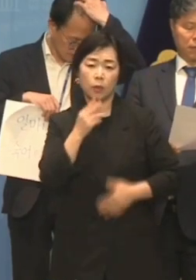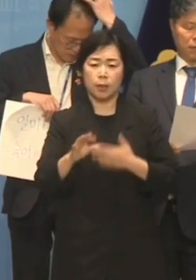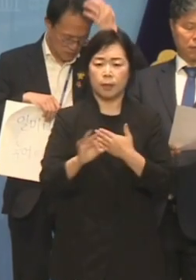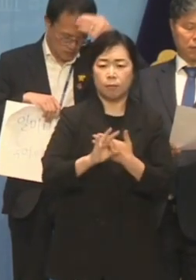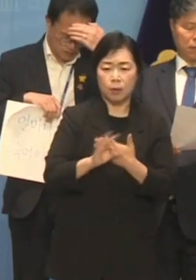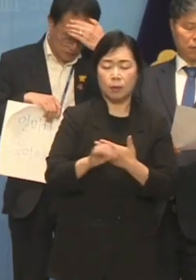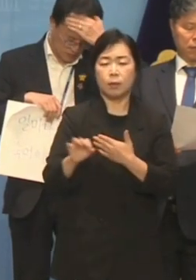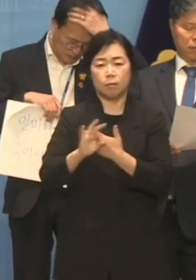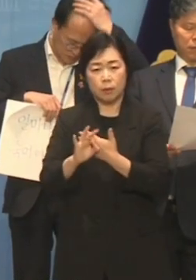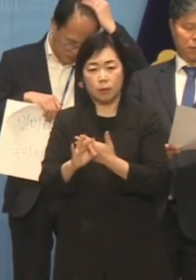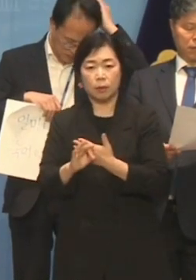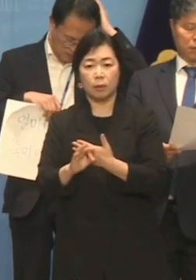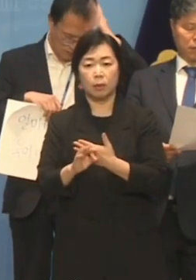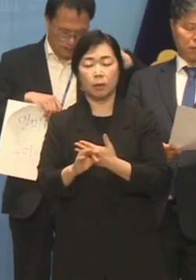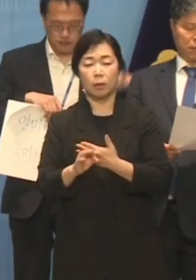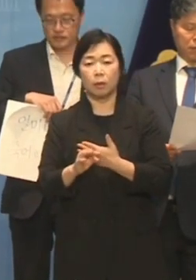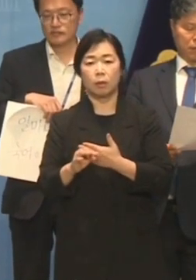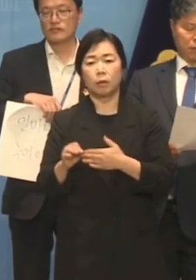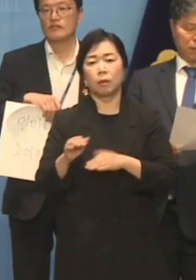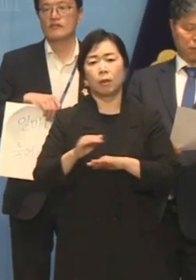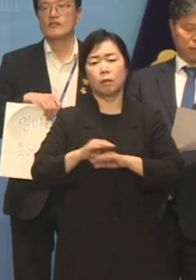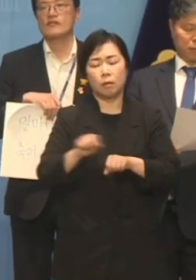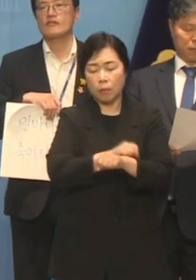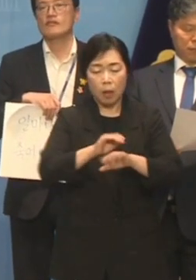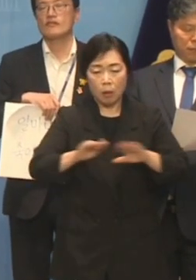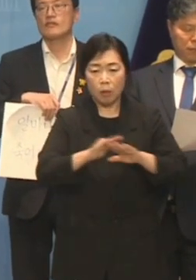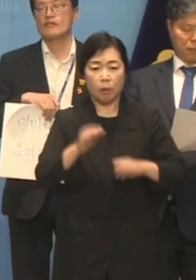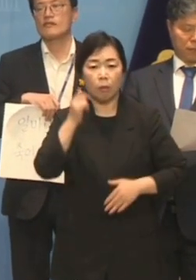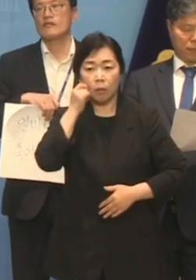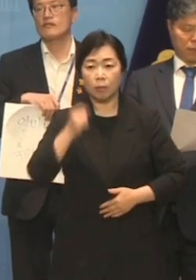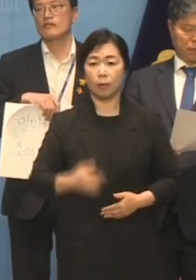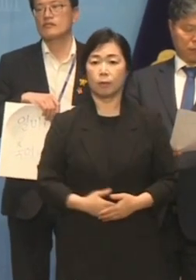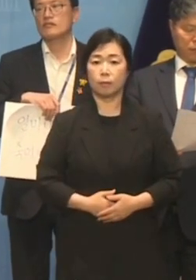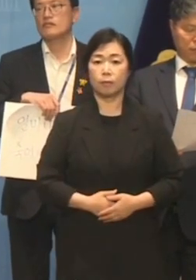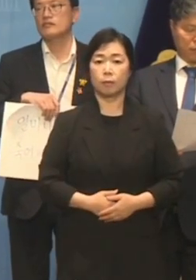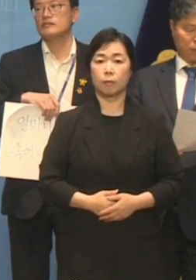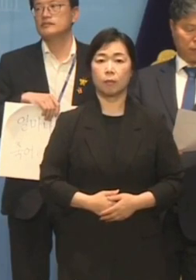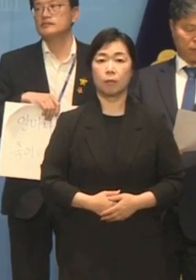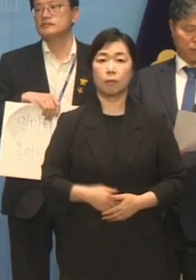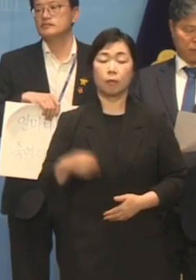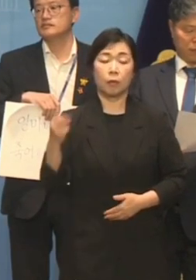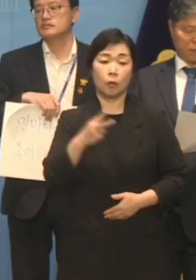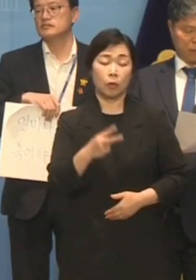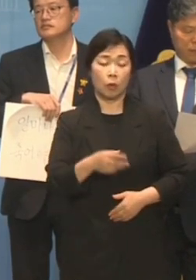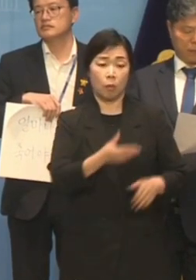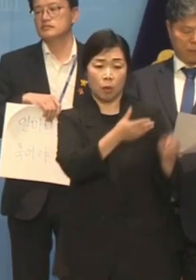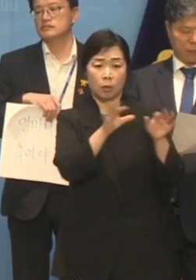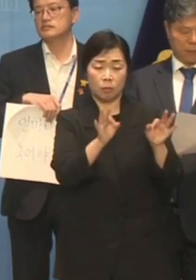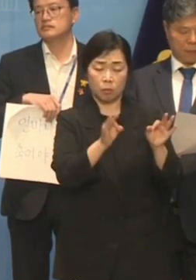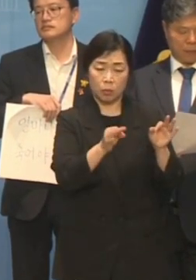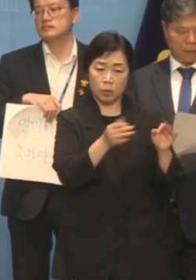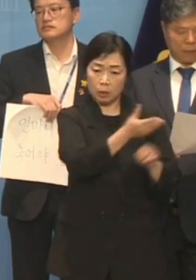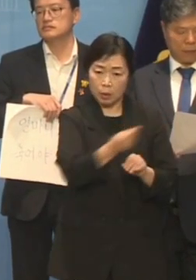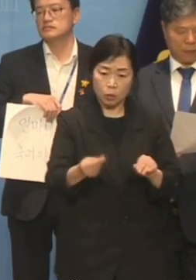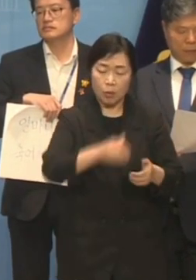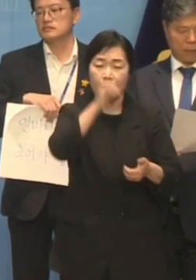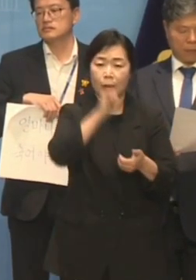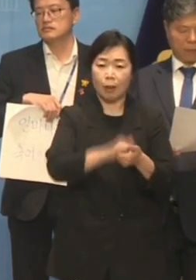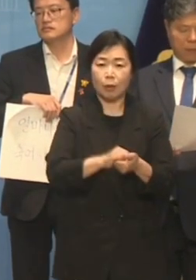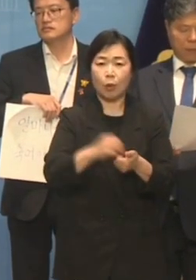땜질식 미본책만 내놓고 있습니다. 심지어 퇴거자금 대출 한도와 주택처분의무 폐지